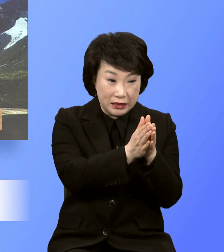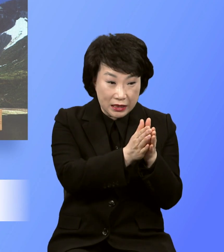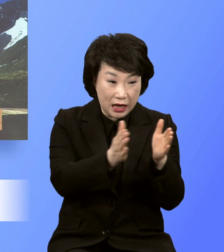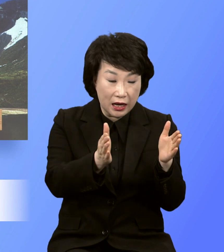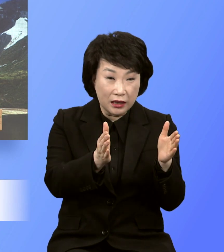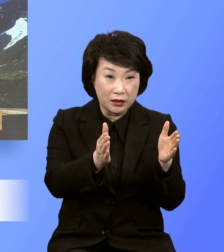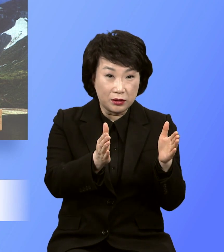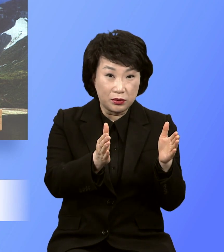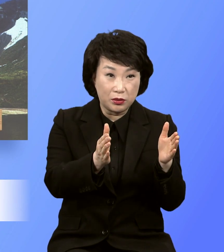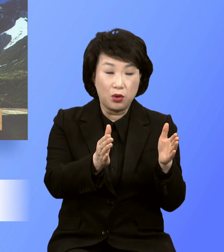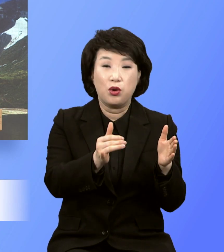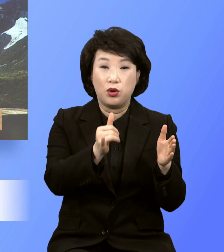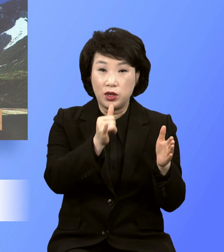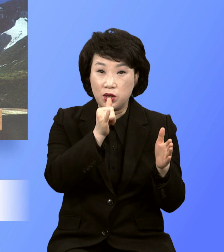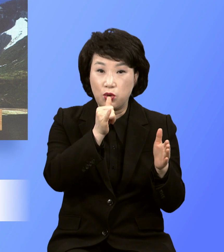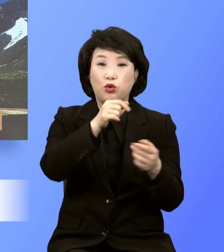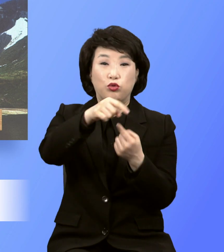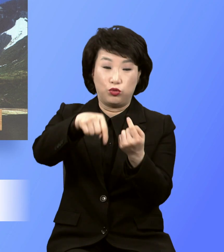경영도 하시고